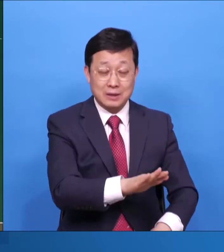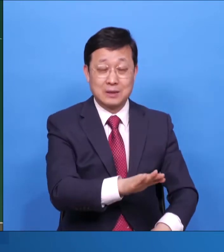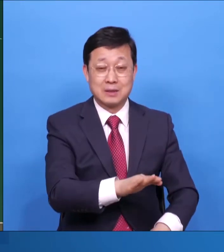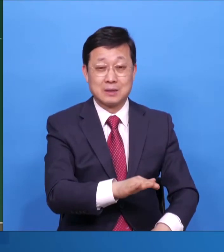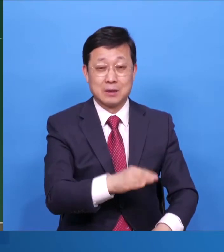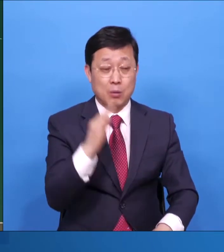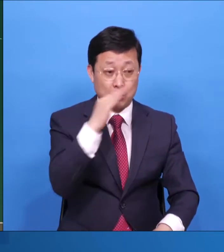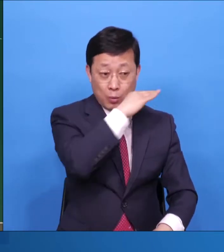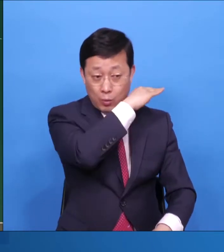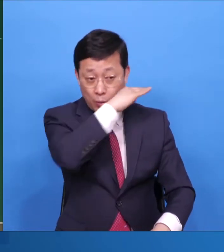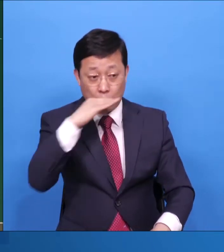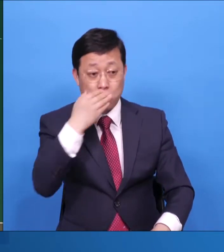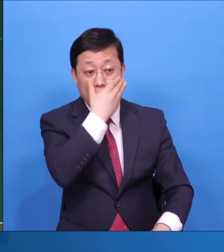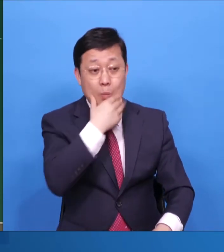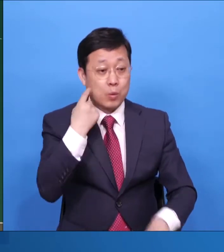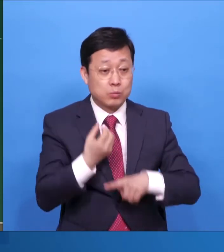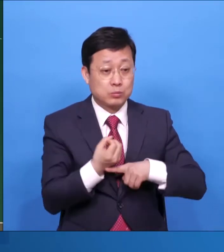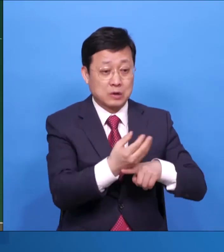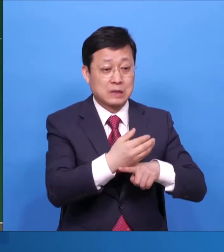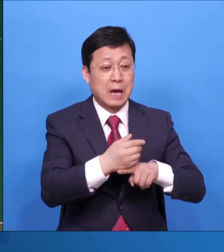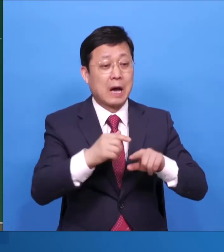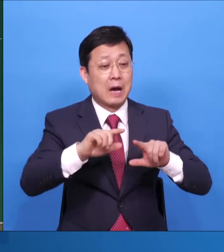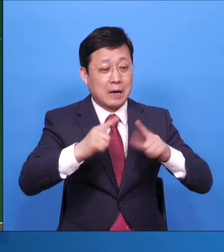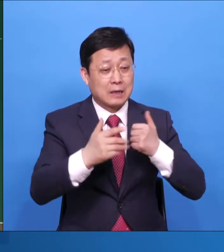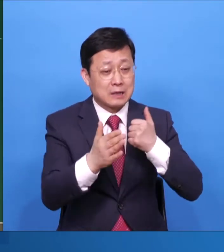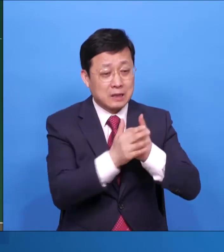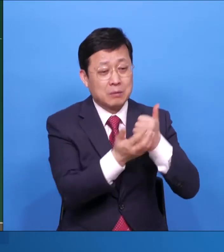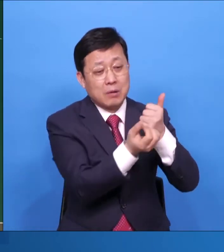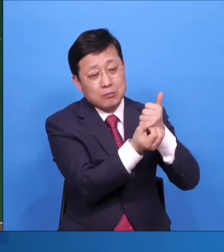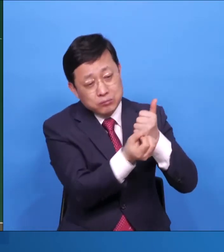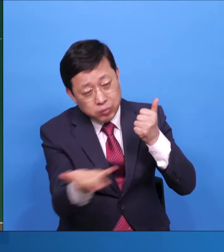el principio. Porque no hablan del Evangelio.